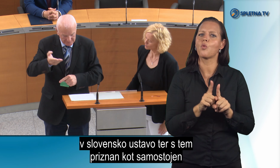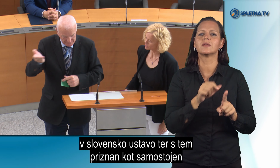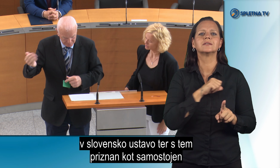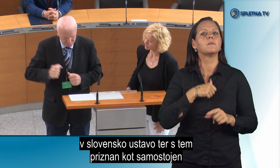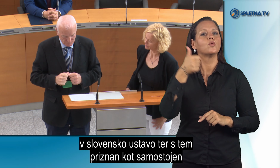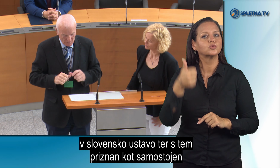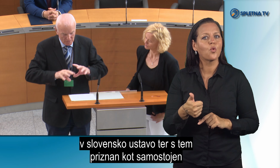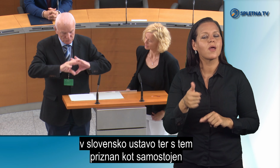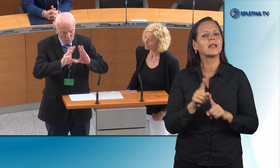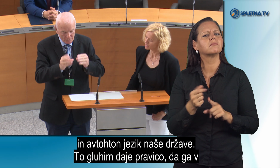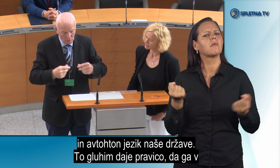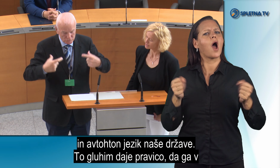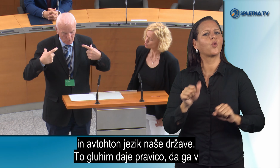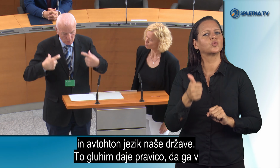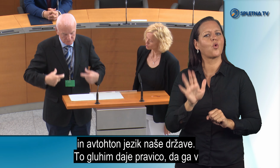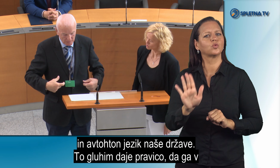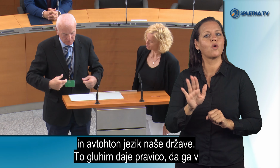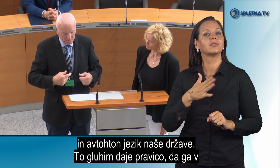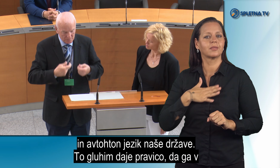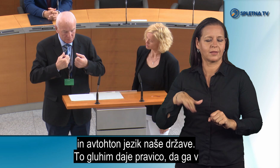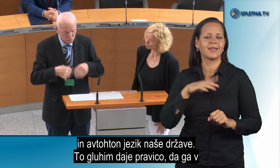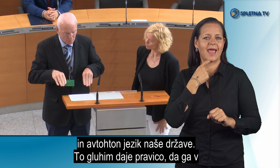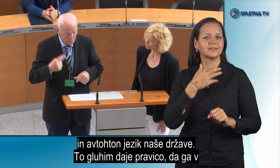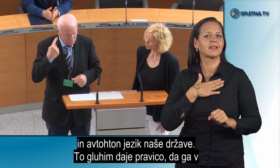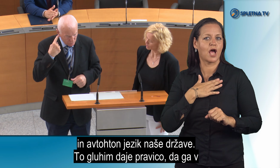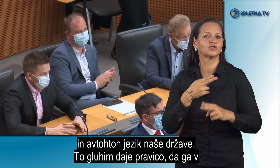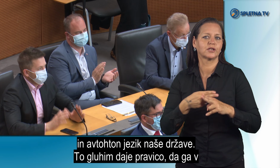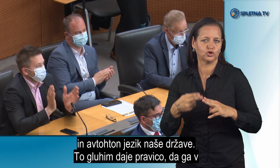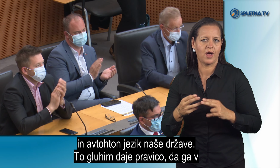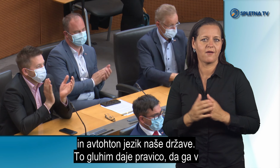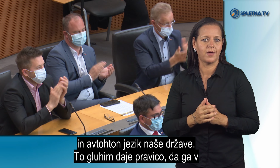tem priznan kot samostojen in avtohton jezik naše države.